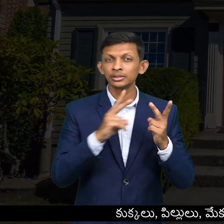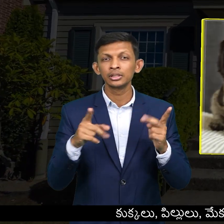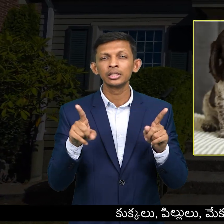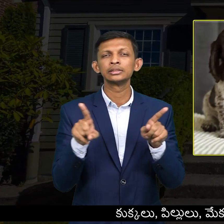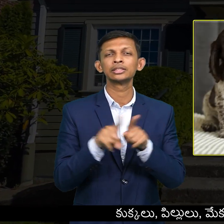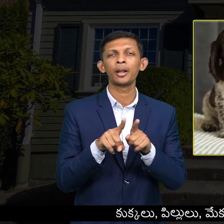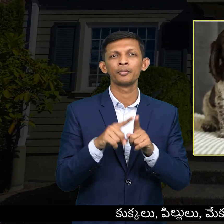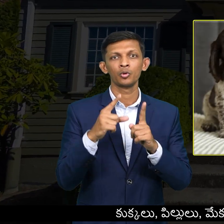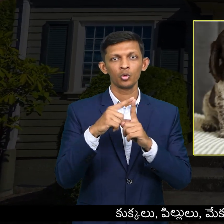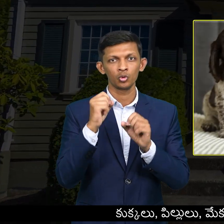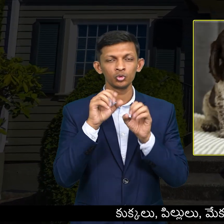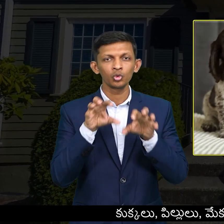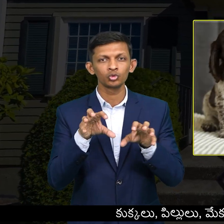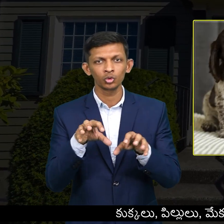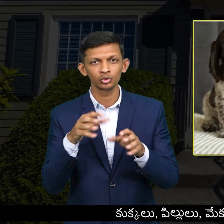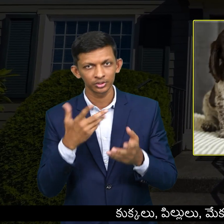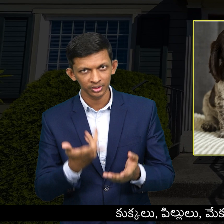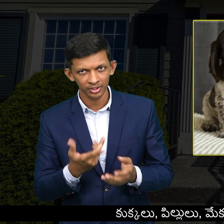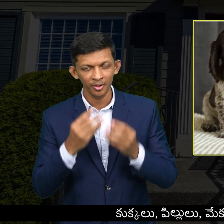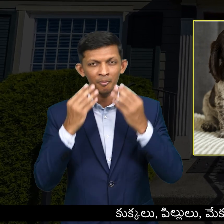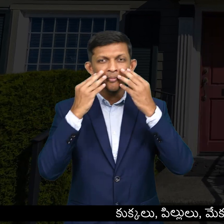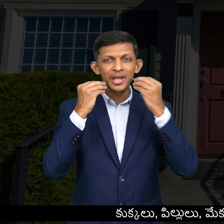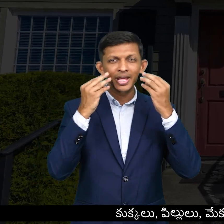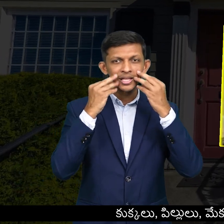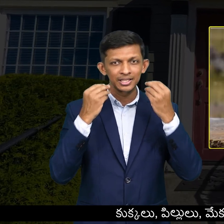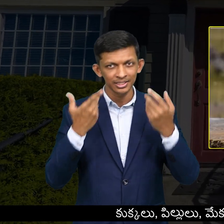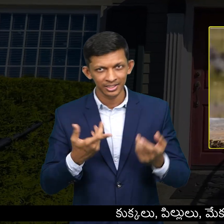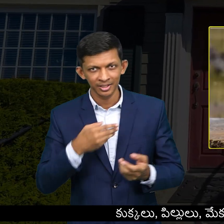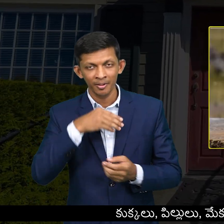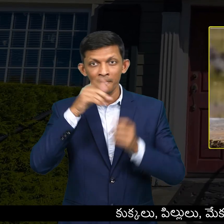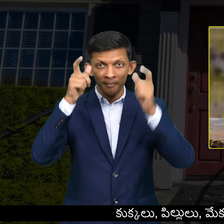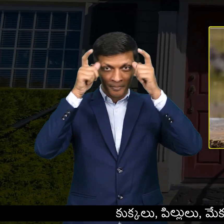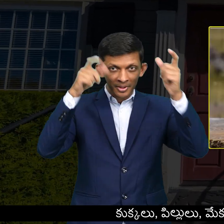కుక్కలు, పిల్లులు, మేకలు, ఆవులు వంటి జంతువులు